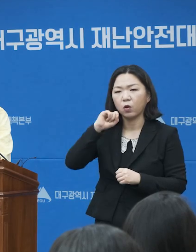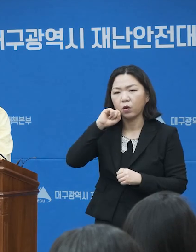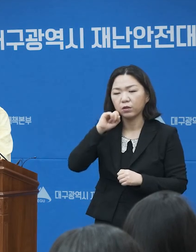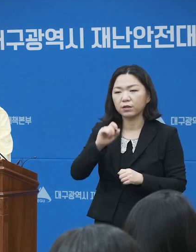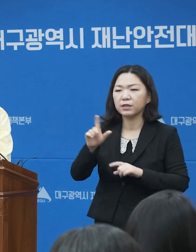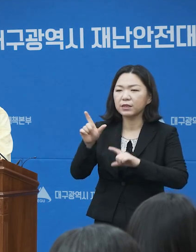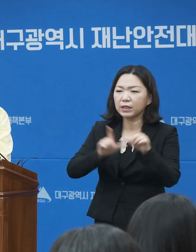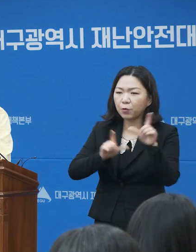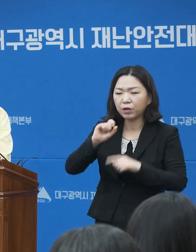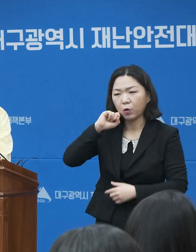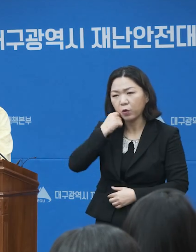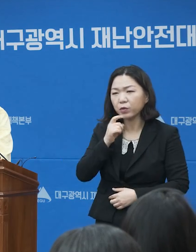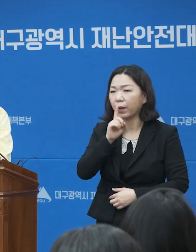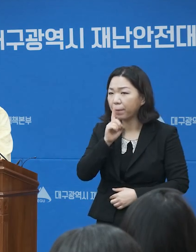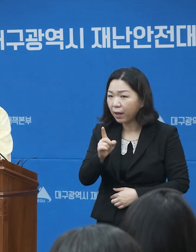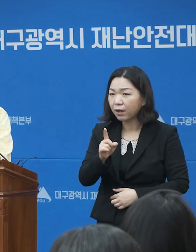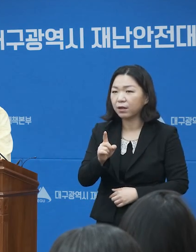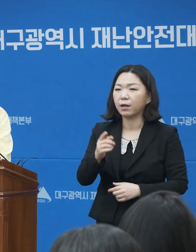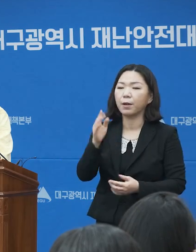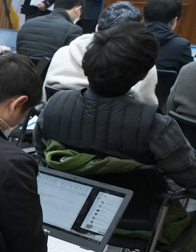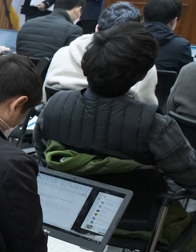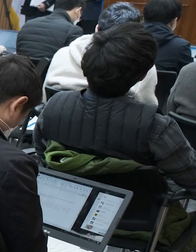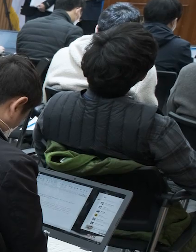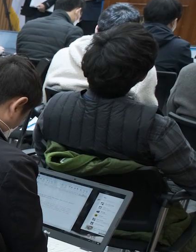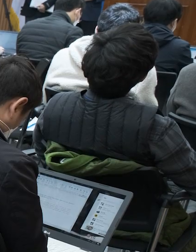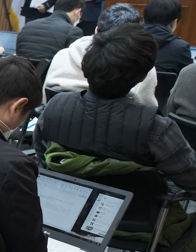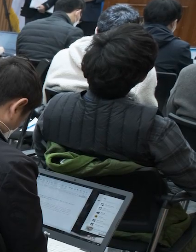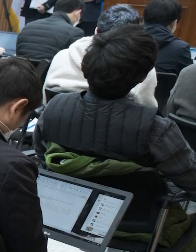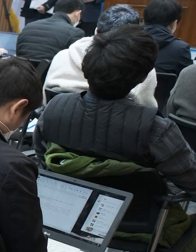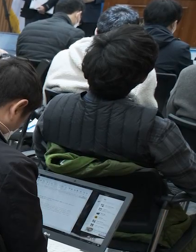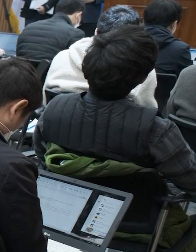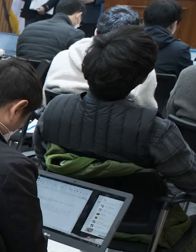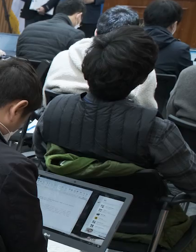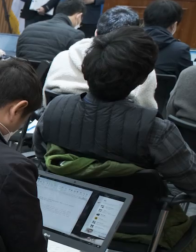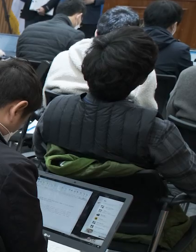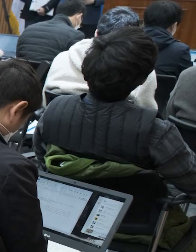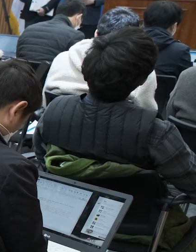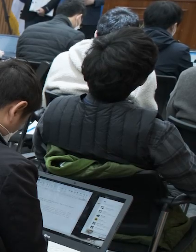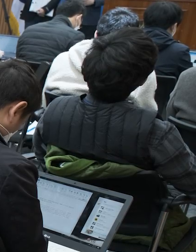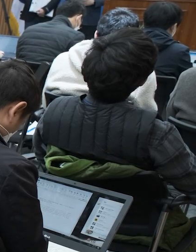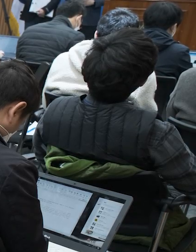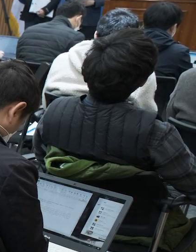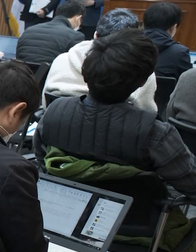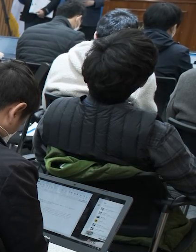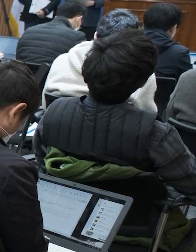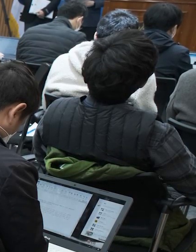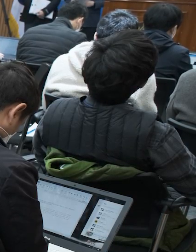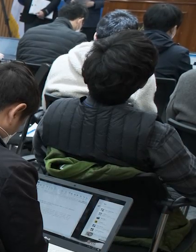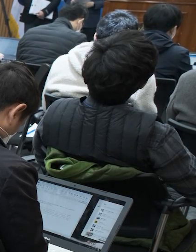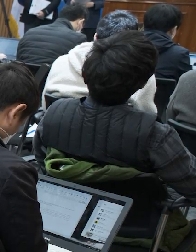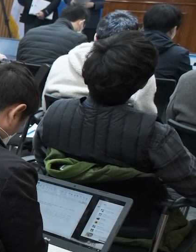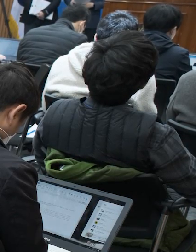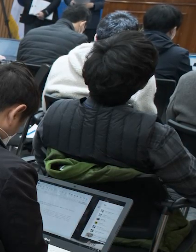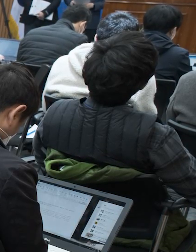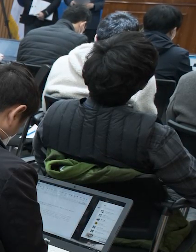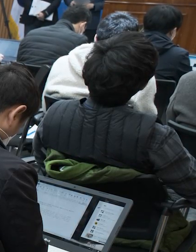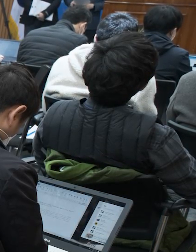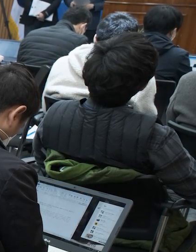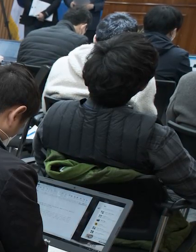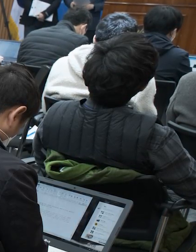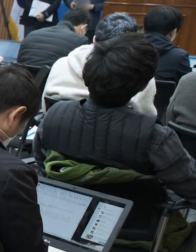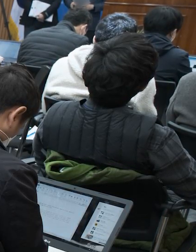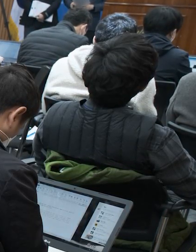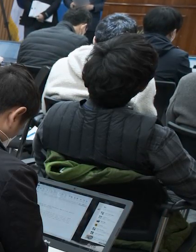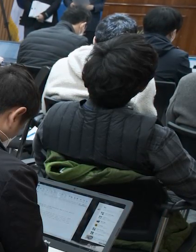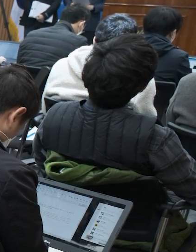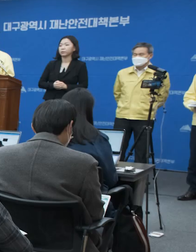시스템이 어떻게 부족해서 이런 결과가 되게 되는지 24일 그 다음 날은 50명 그 다음부터는 100명 이상으로